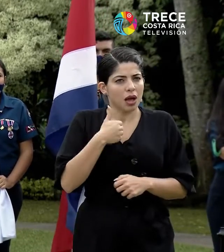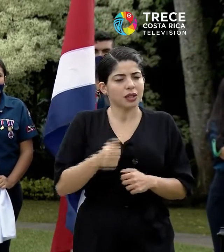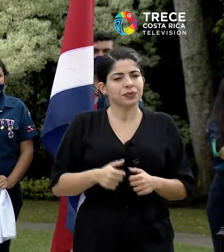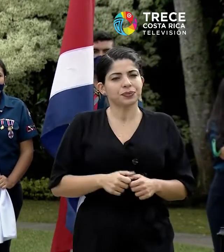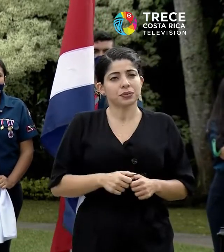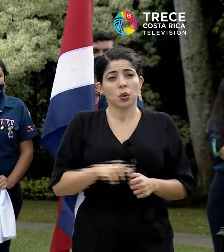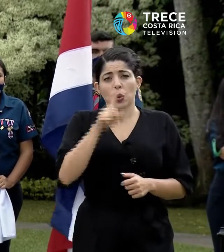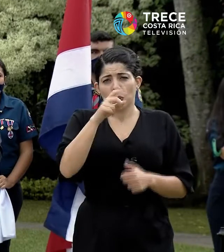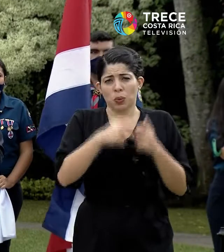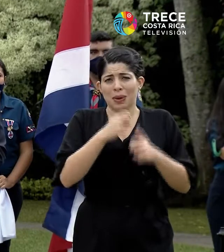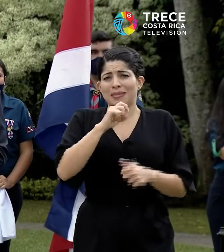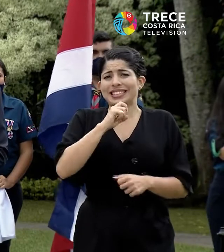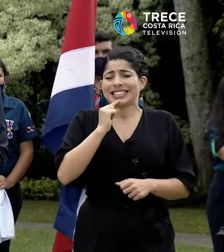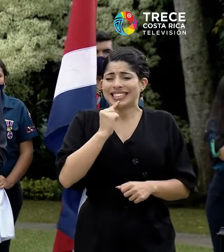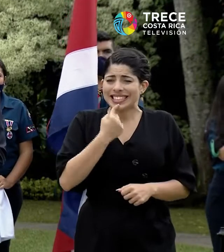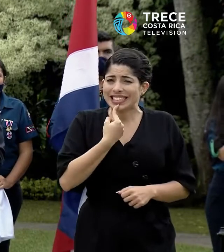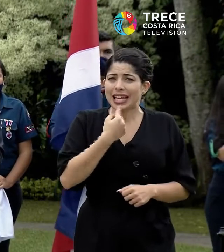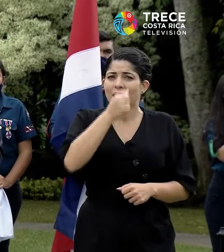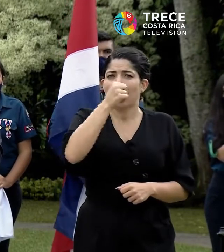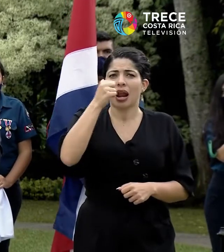Tenemos un problema serio con el narcotráfico.